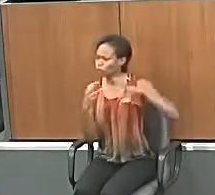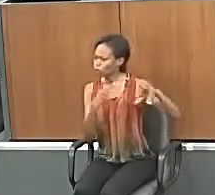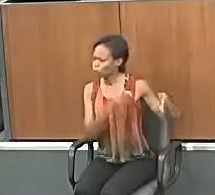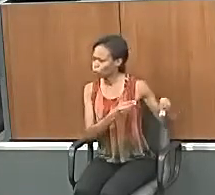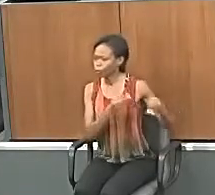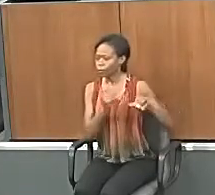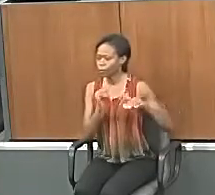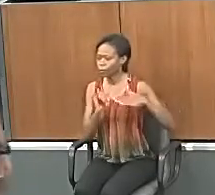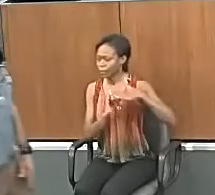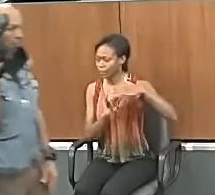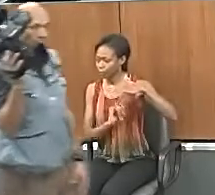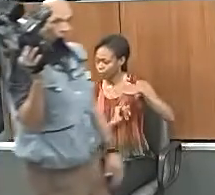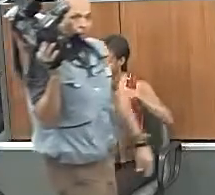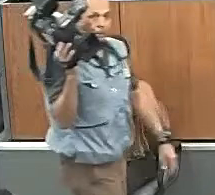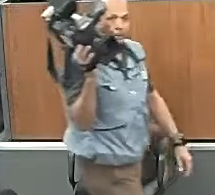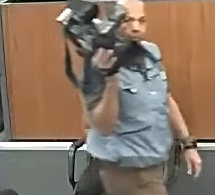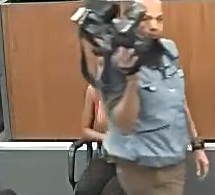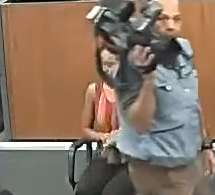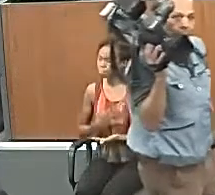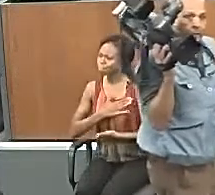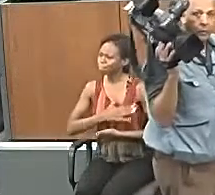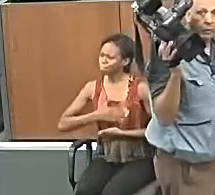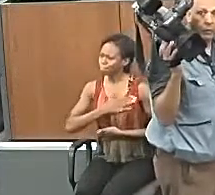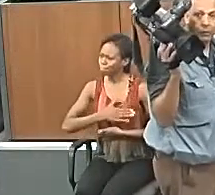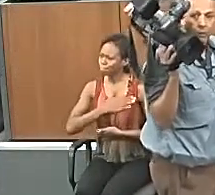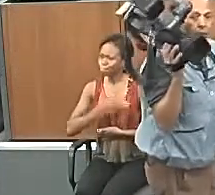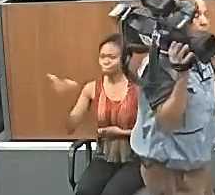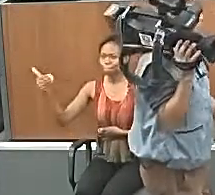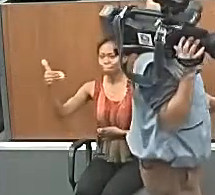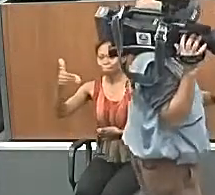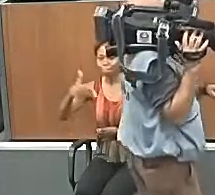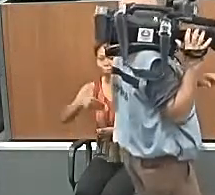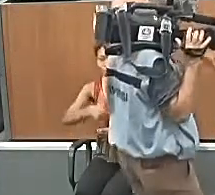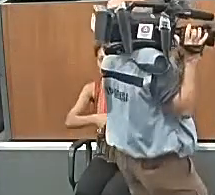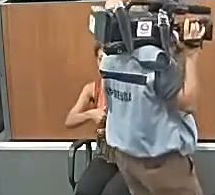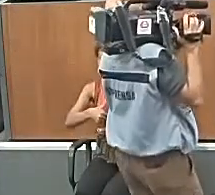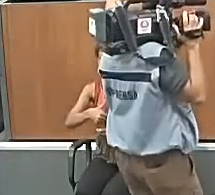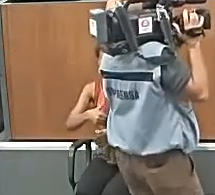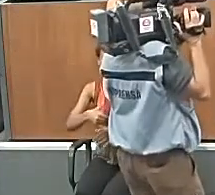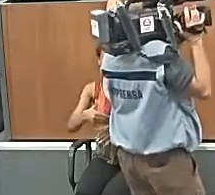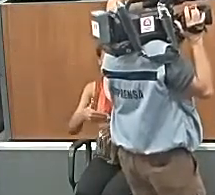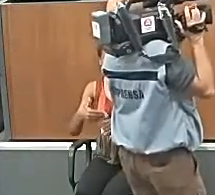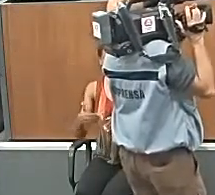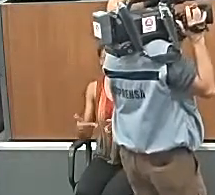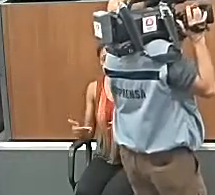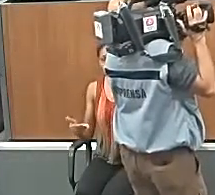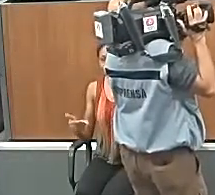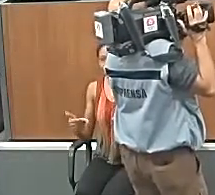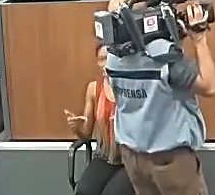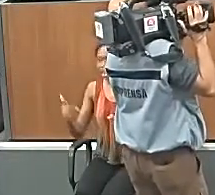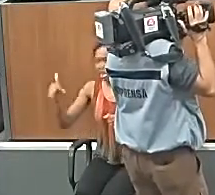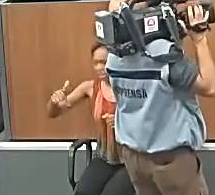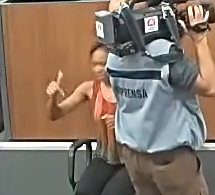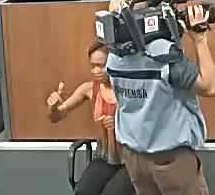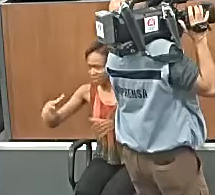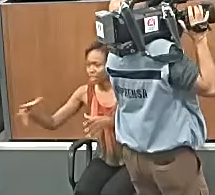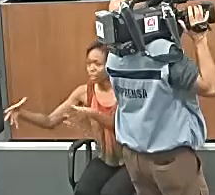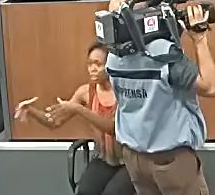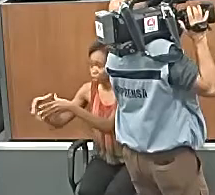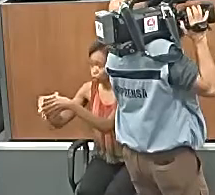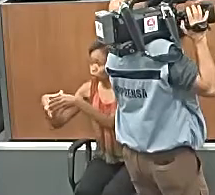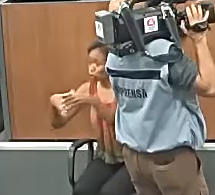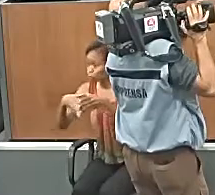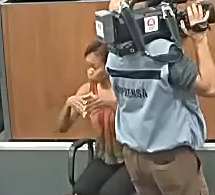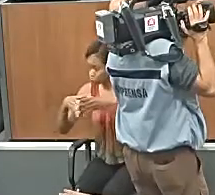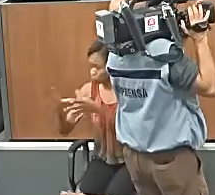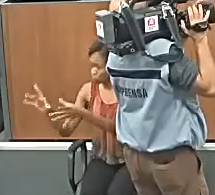aqui da mesa é um prazer novamente está aqui é nesta comissão mista dessa vez e ele me